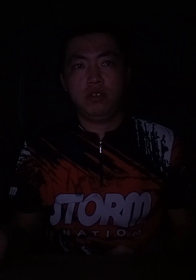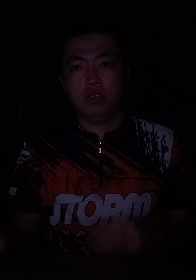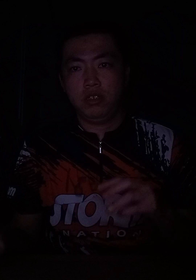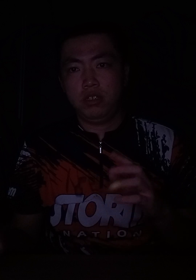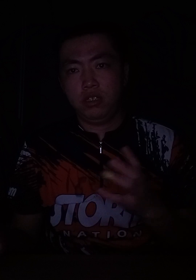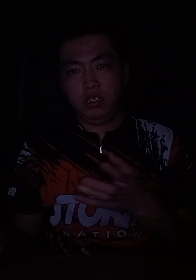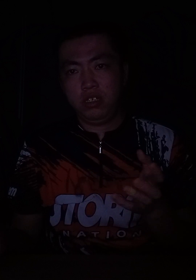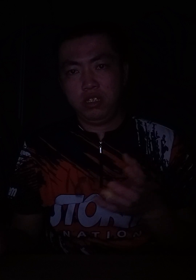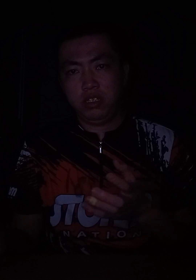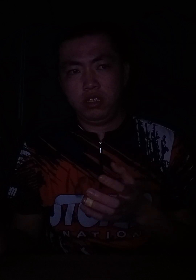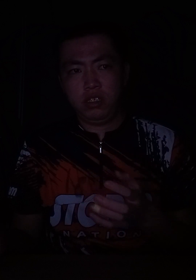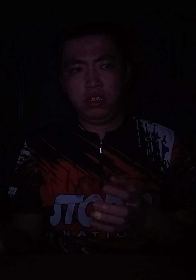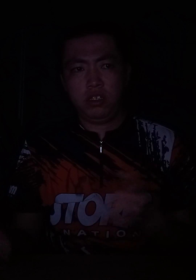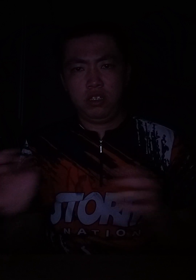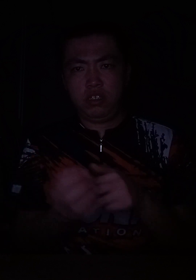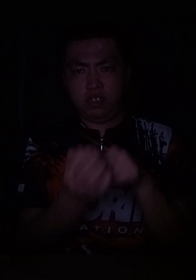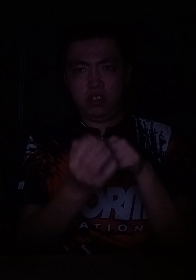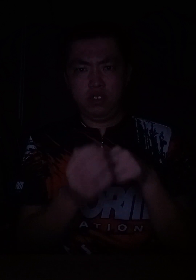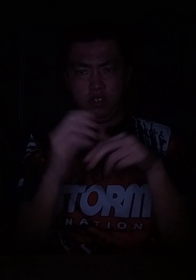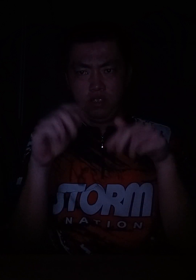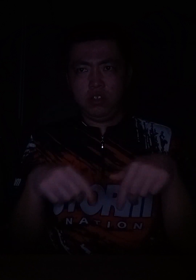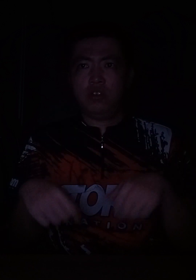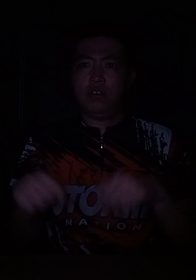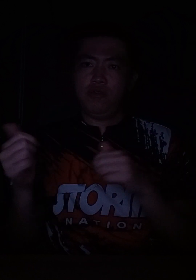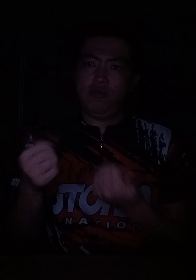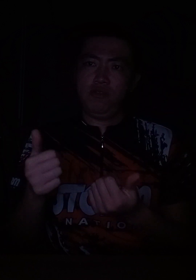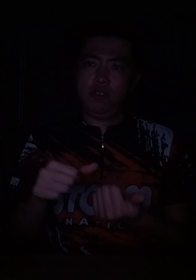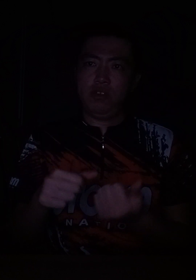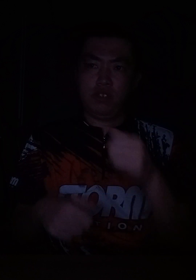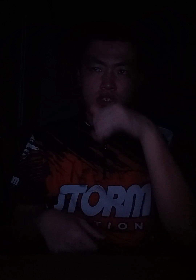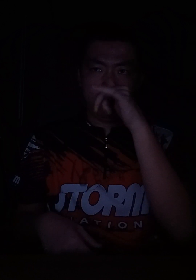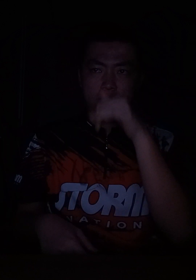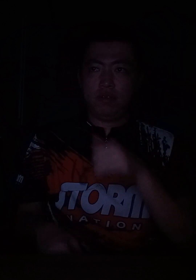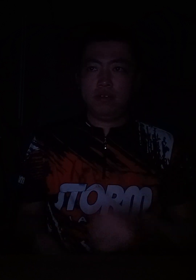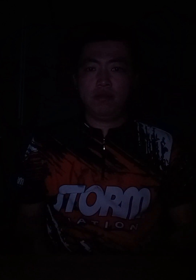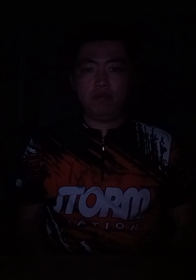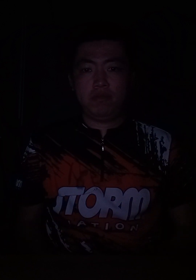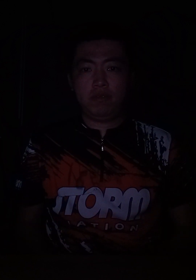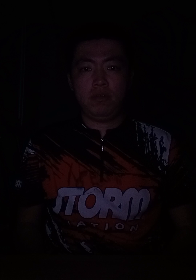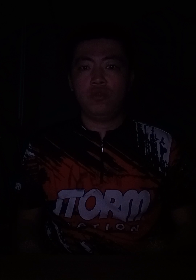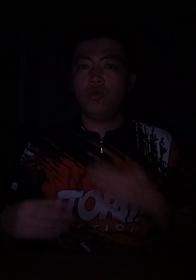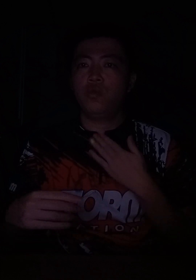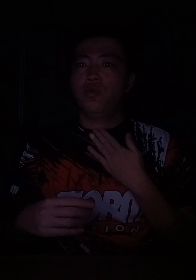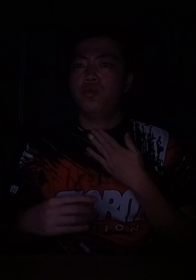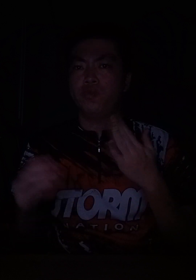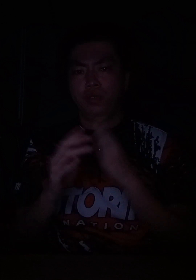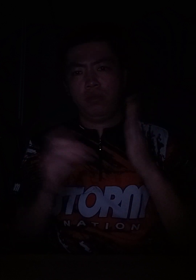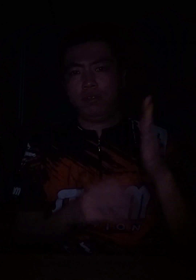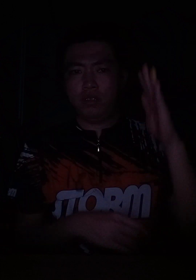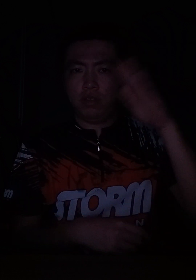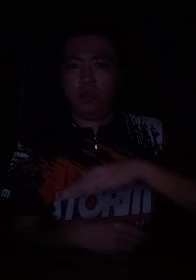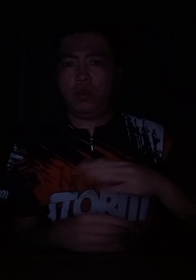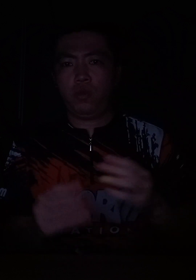아파트 엘리베이터를 고치던 20대 청년이 추락해 숨지는 사고가 일어났습니다. 혼자선 못하겠다며 동료에게